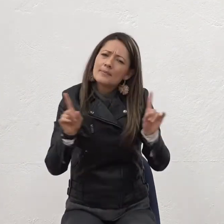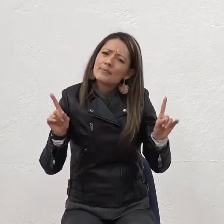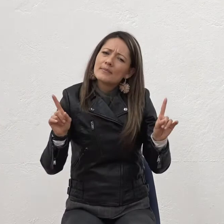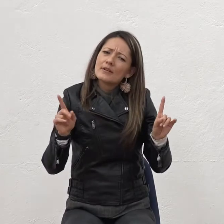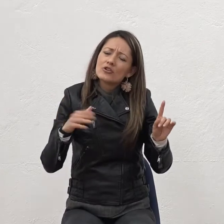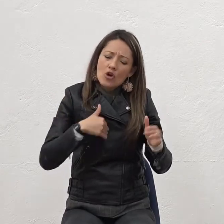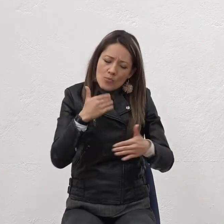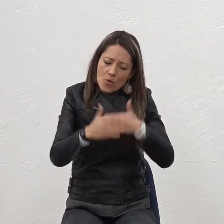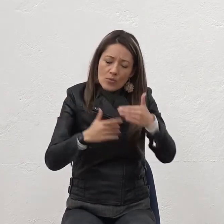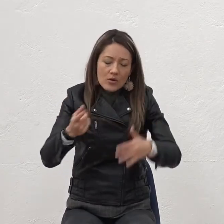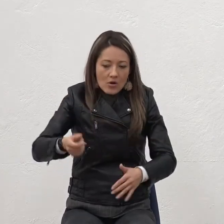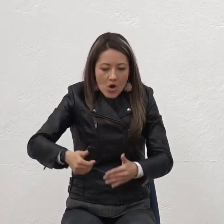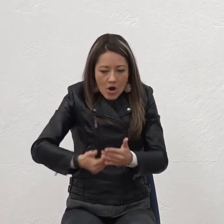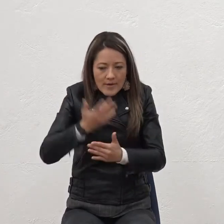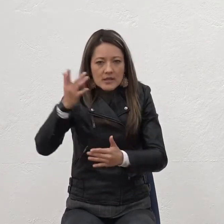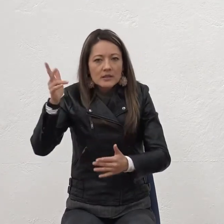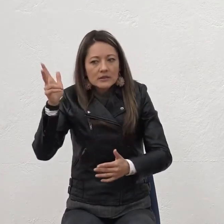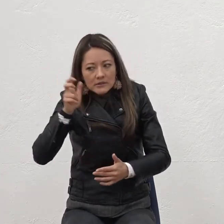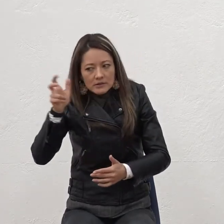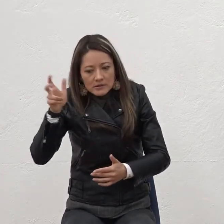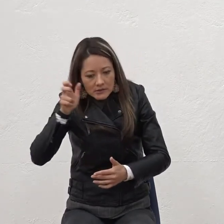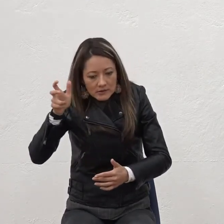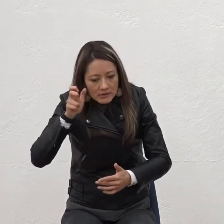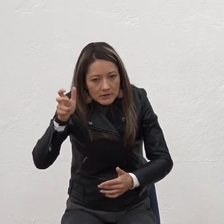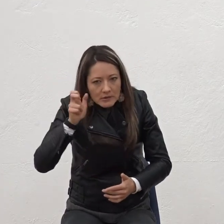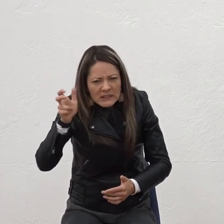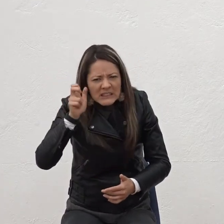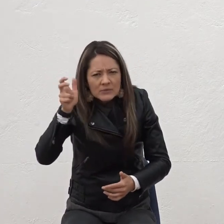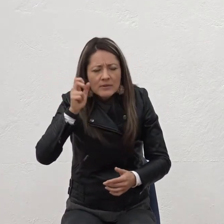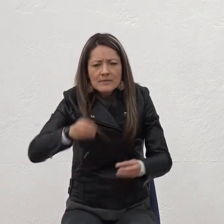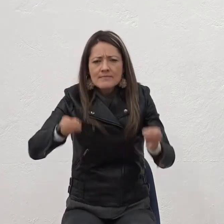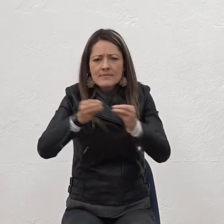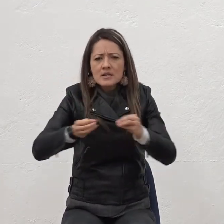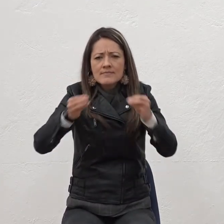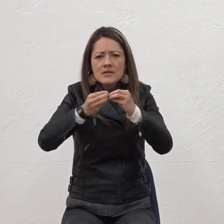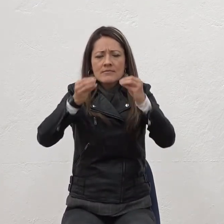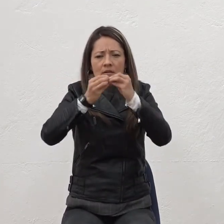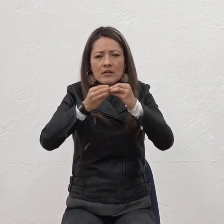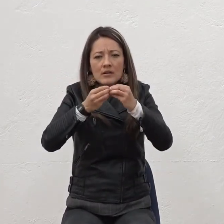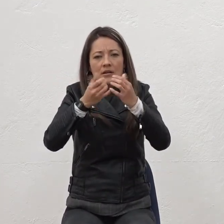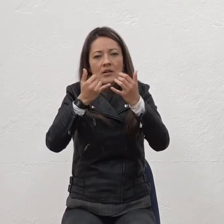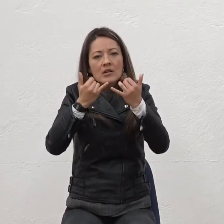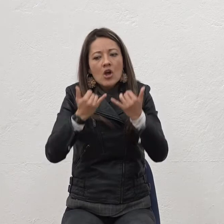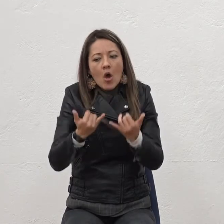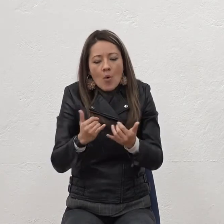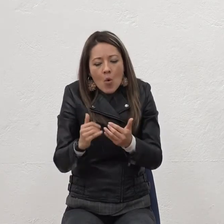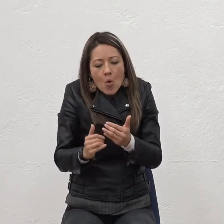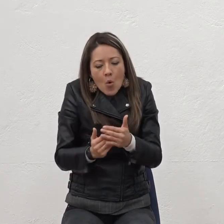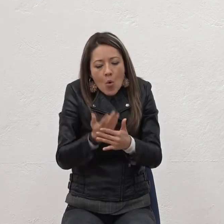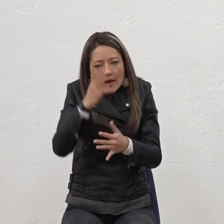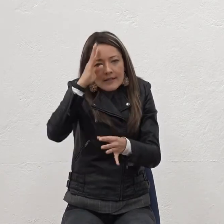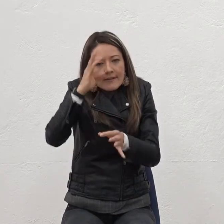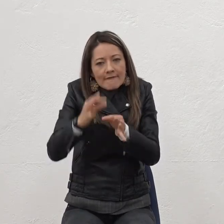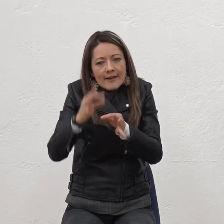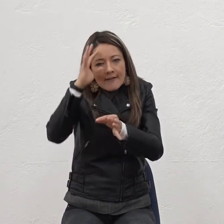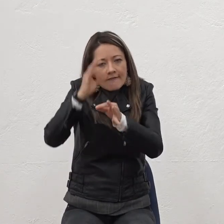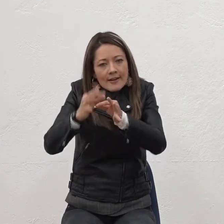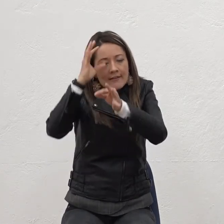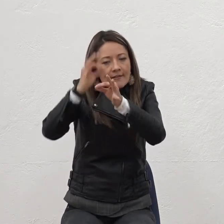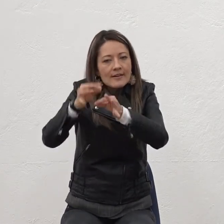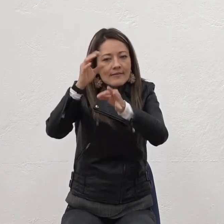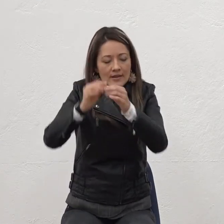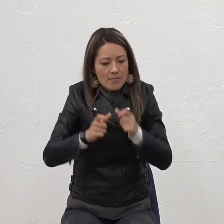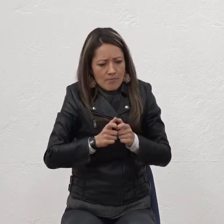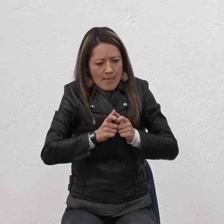yo empecé a escuchar, y a escuchar, y a escuchar, ¿cómo viene la fe? Y eso empezó a creer,